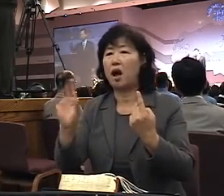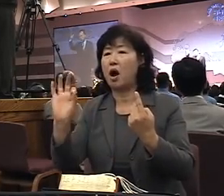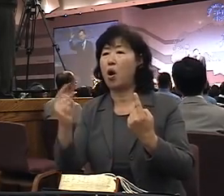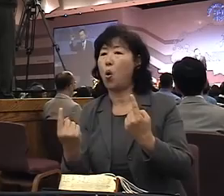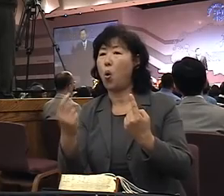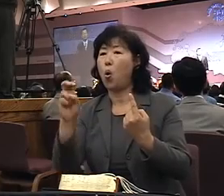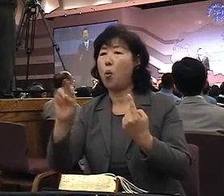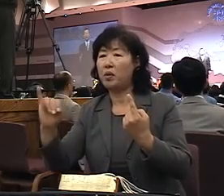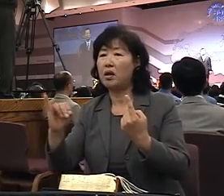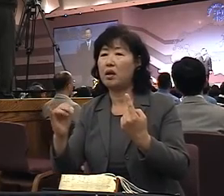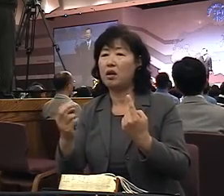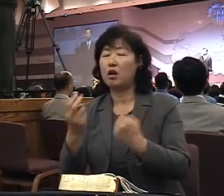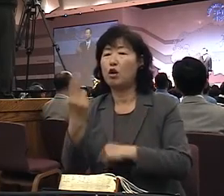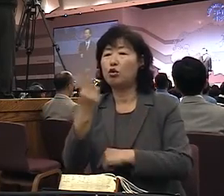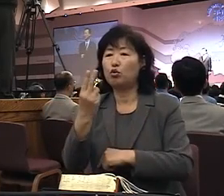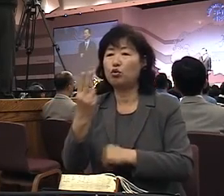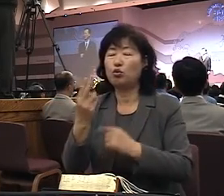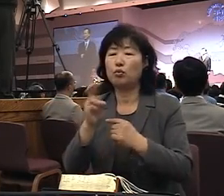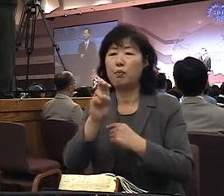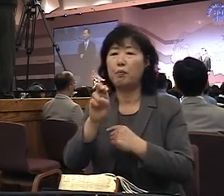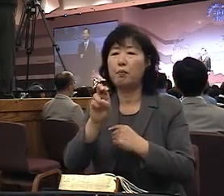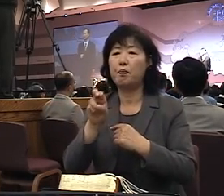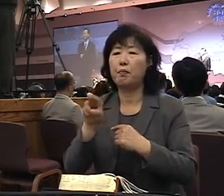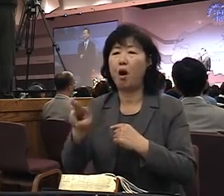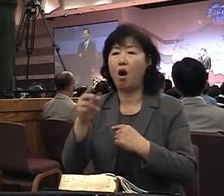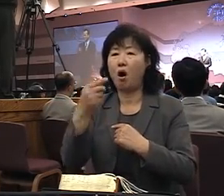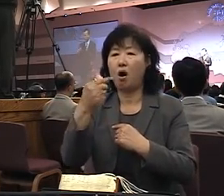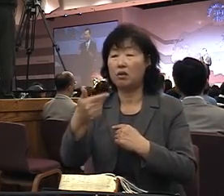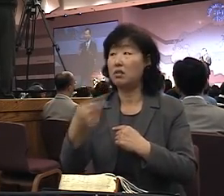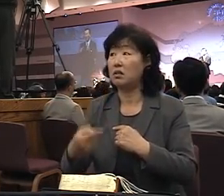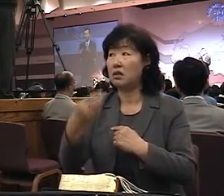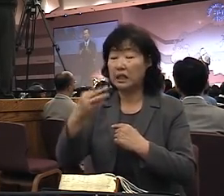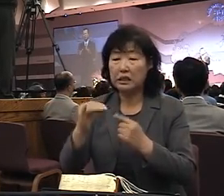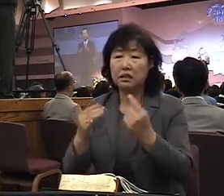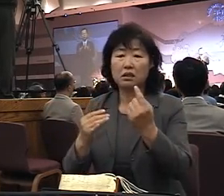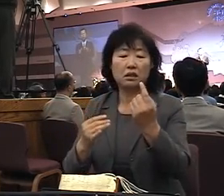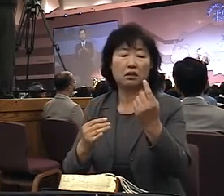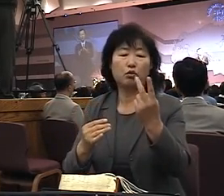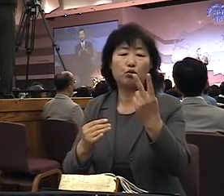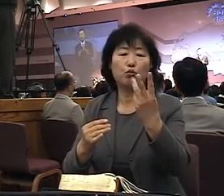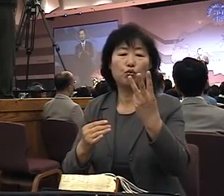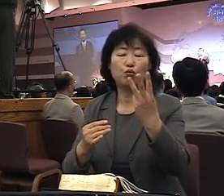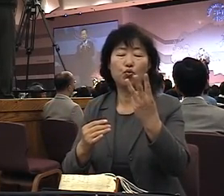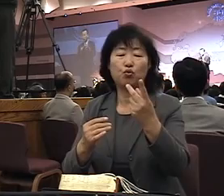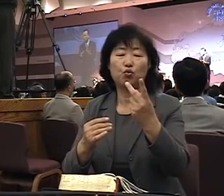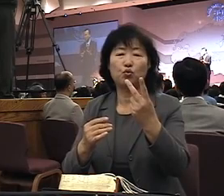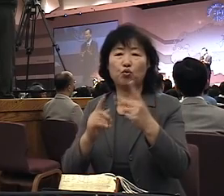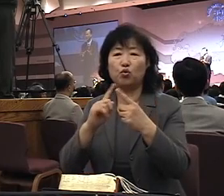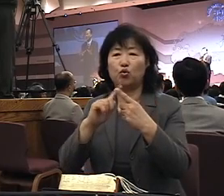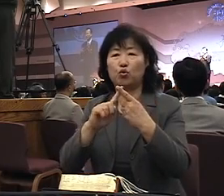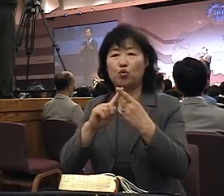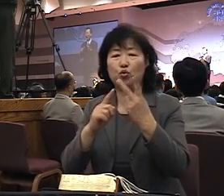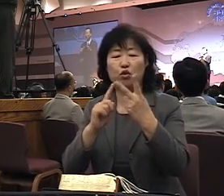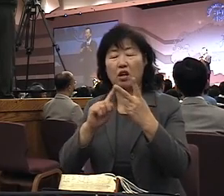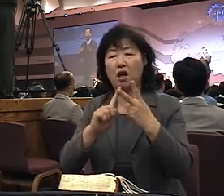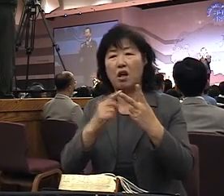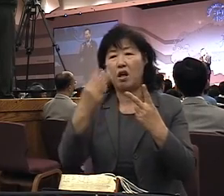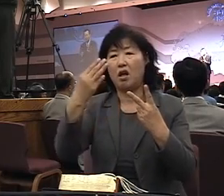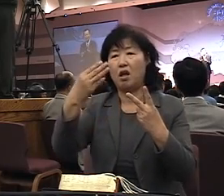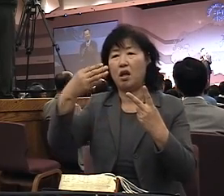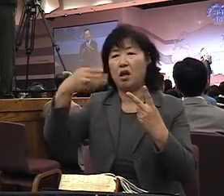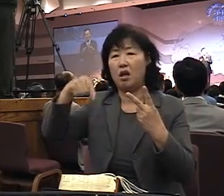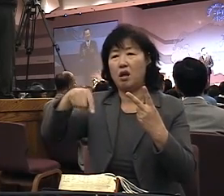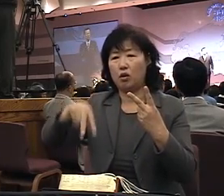며느리, 같이 세 명이 과부가 된 두 며느리가 있는데, 그때의 한 며느리, 둘째 며느리가 되는 룻이